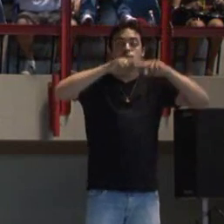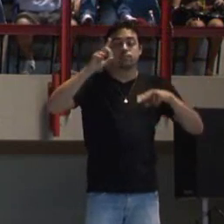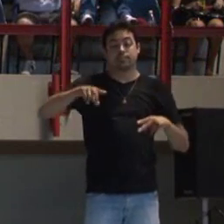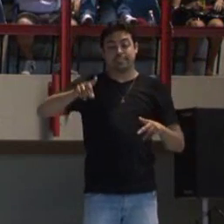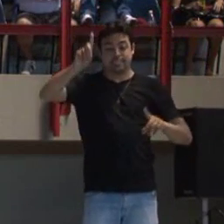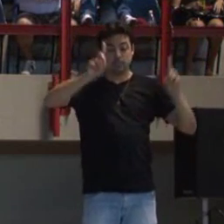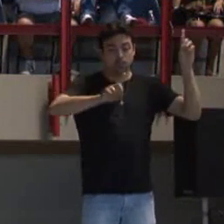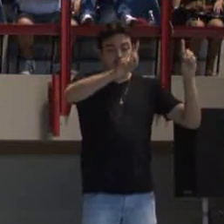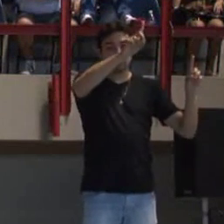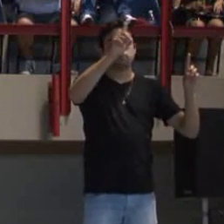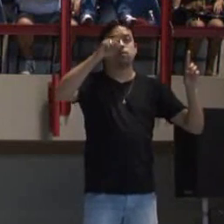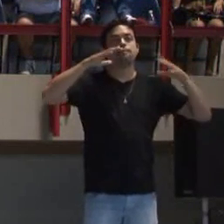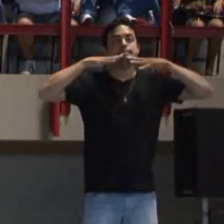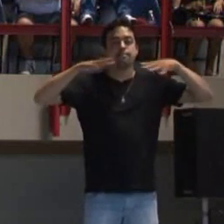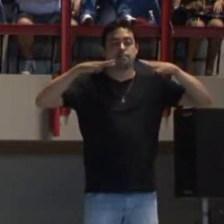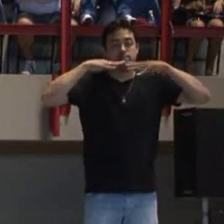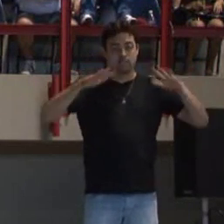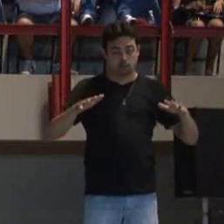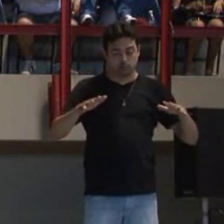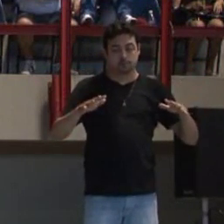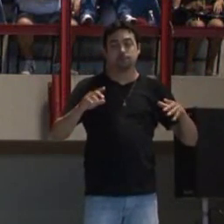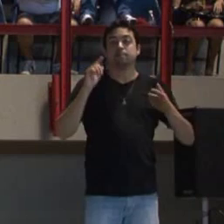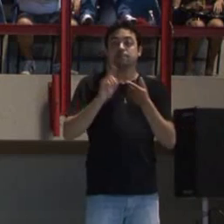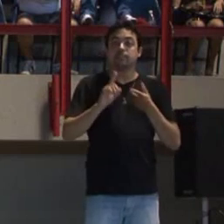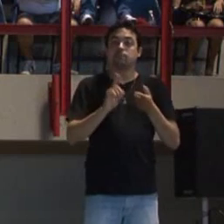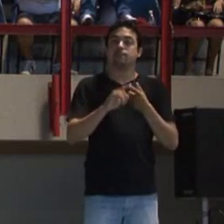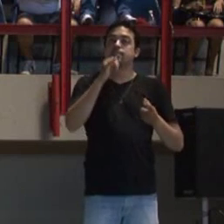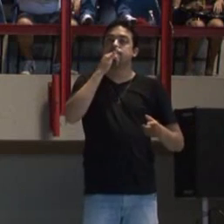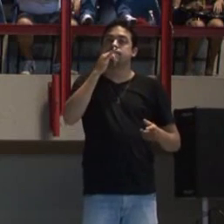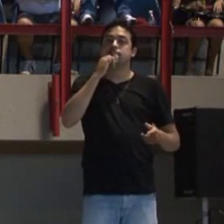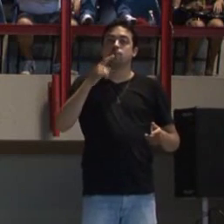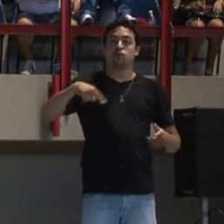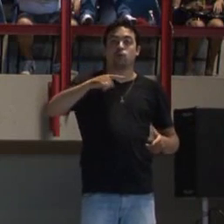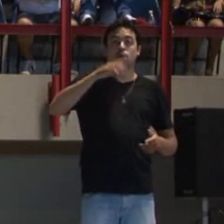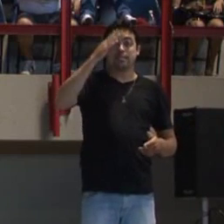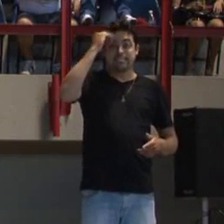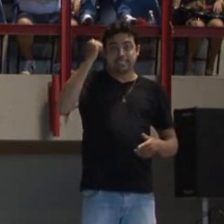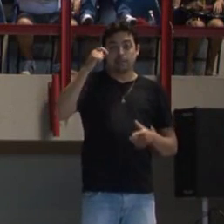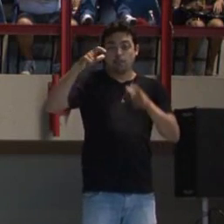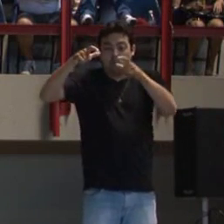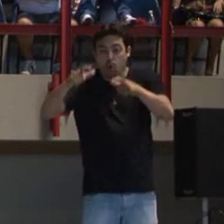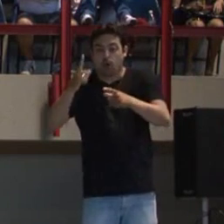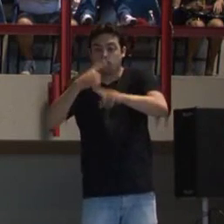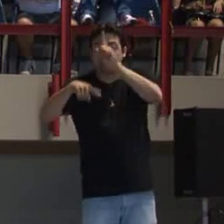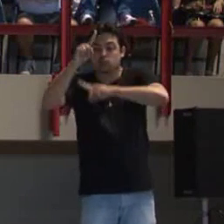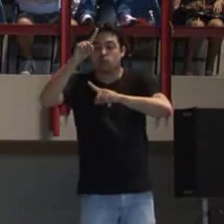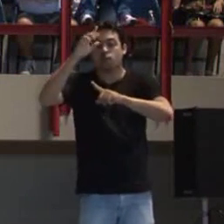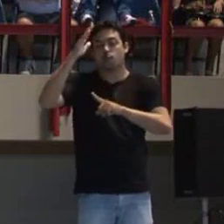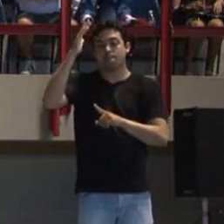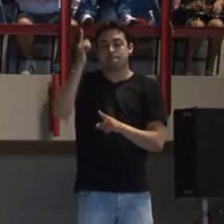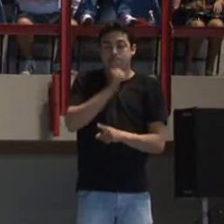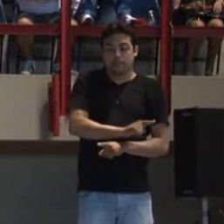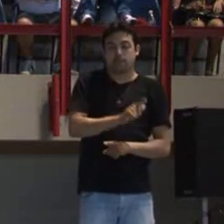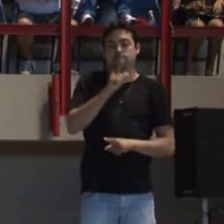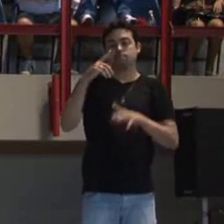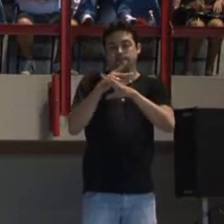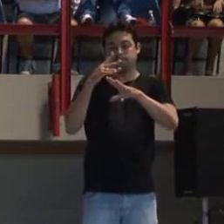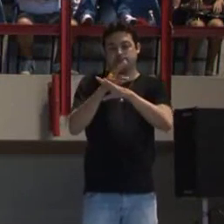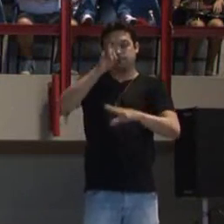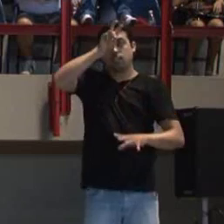quê? A natureza. O primeiro local que a gente sabe que se desenvolveu foi o Egito,